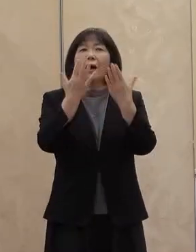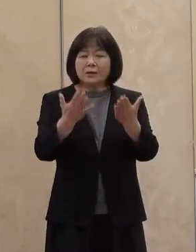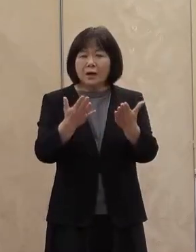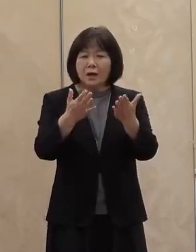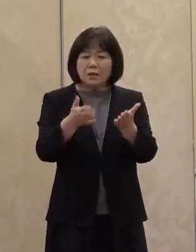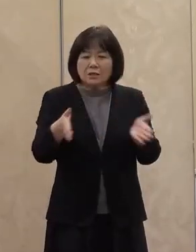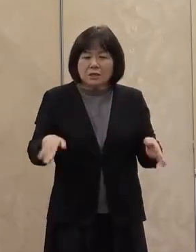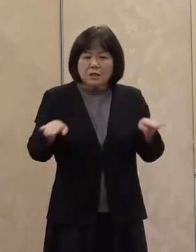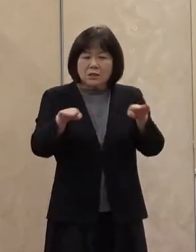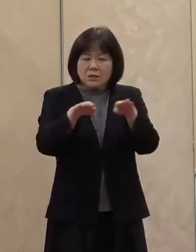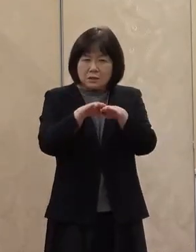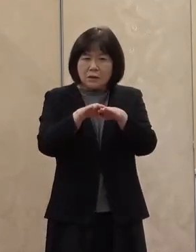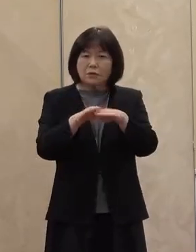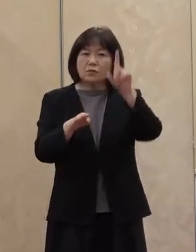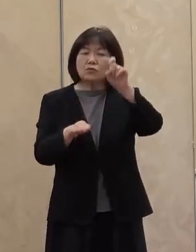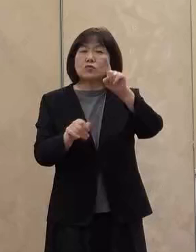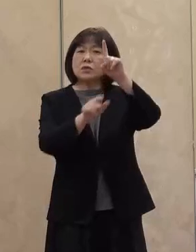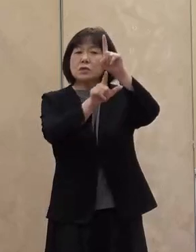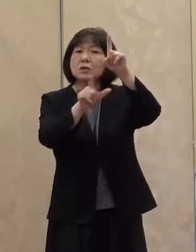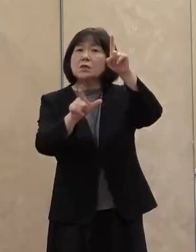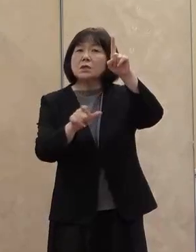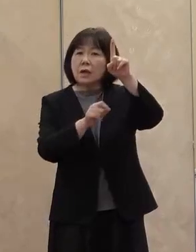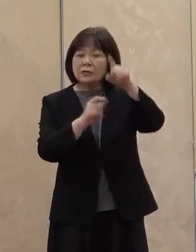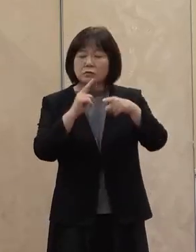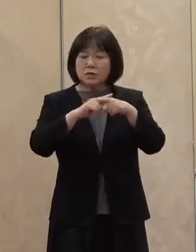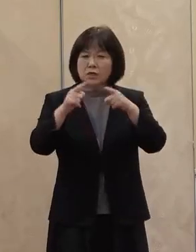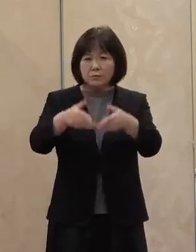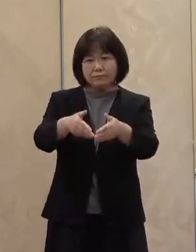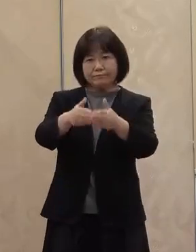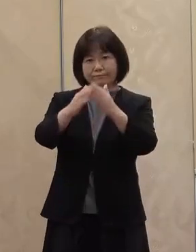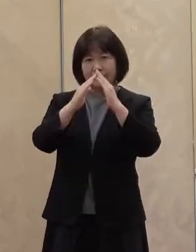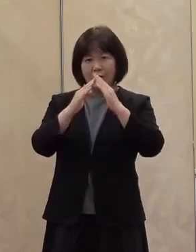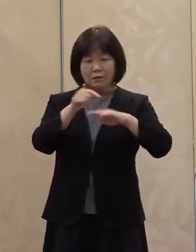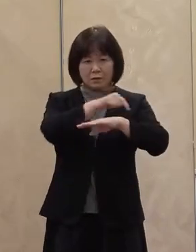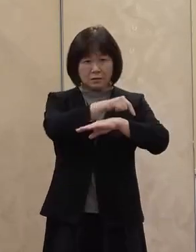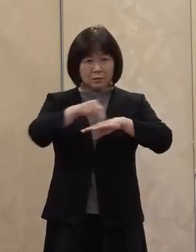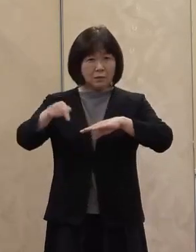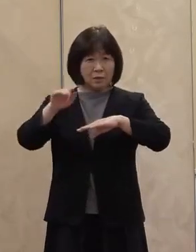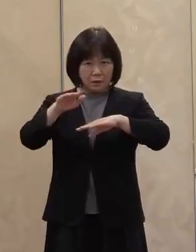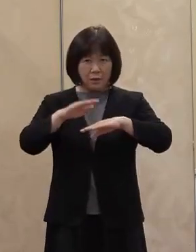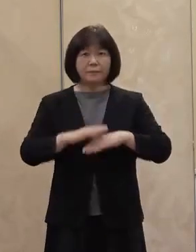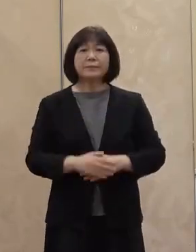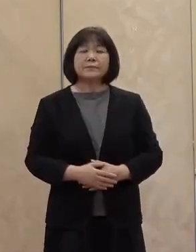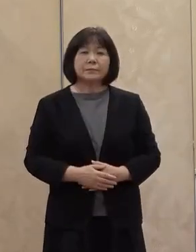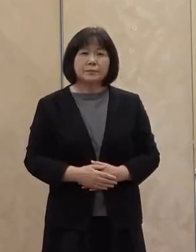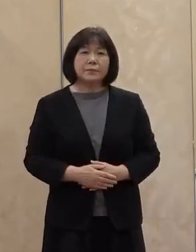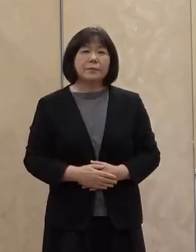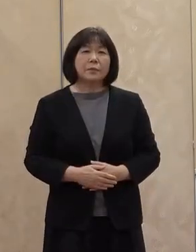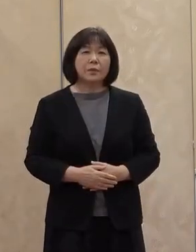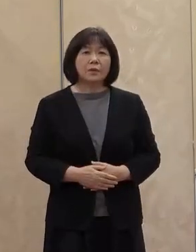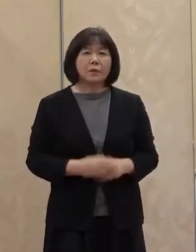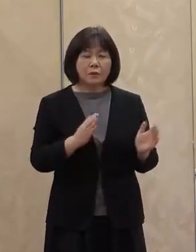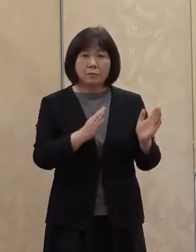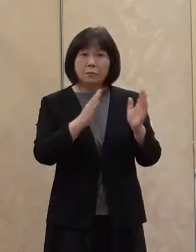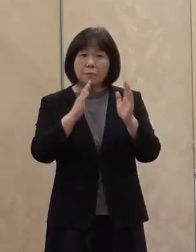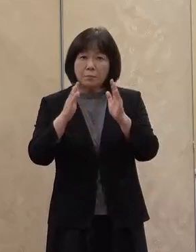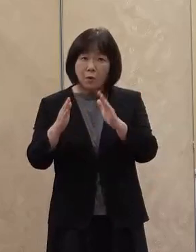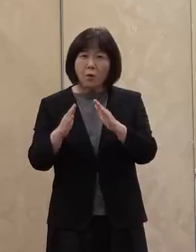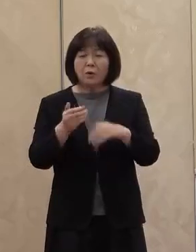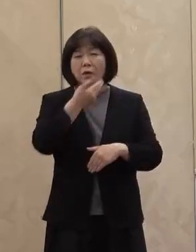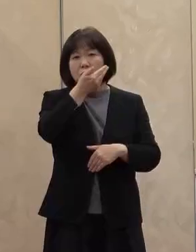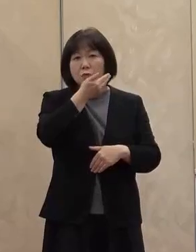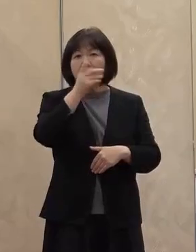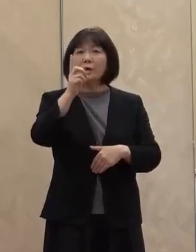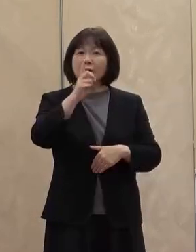施設をですね、11月にはまずは一部完成させるというようなことを進めてますが、もう一方で重要な